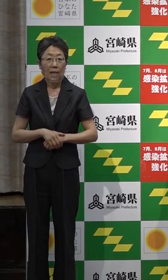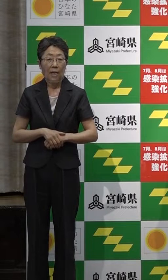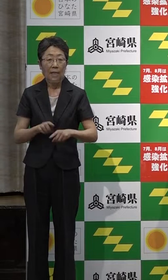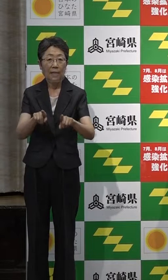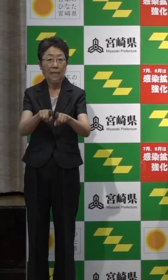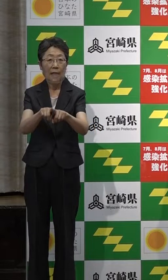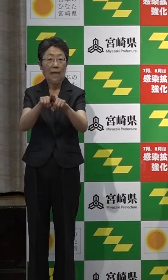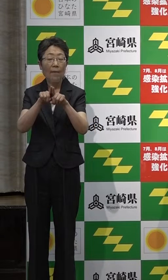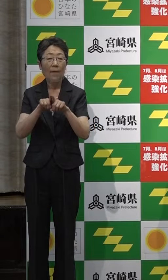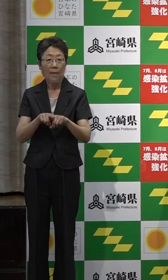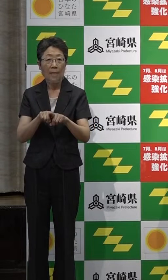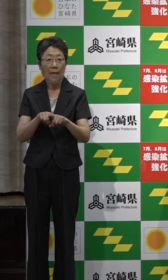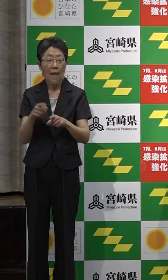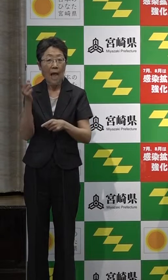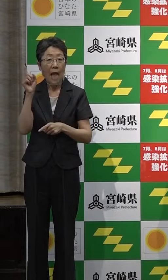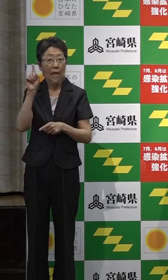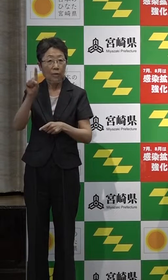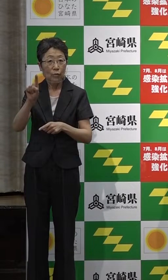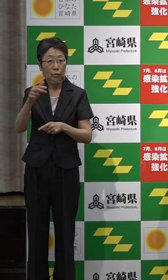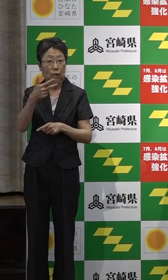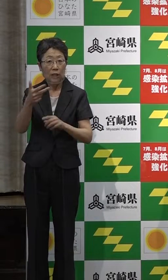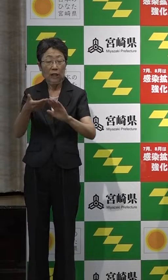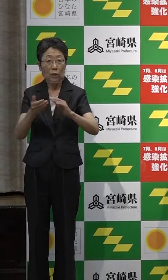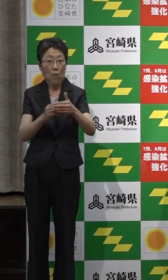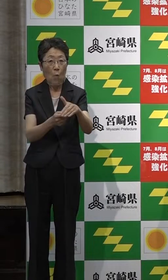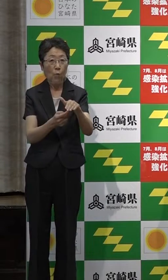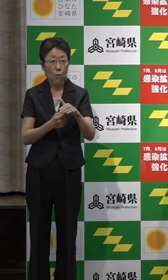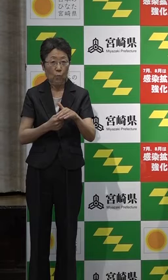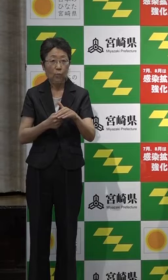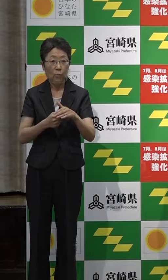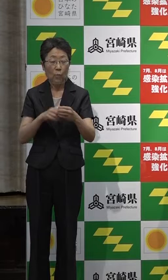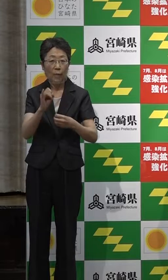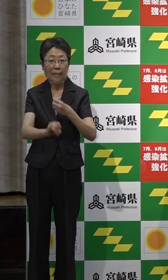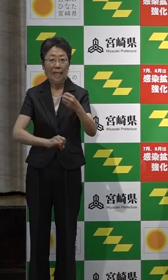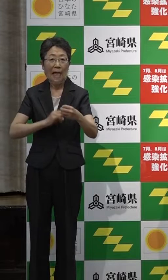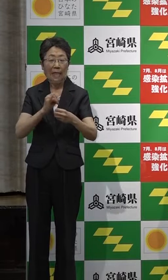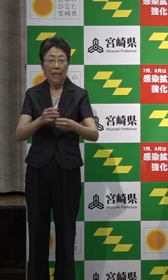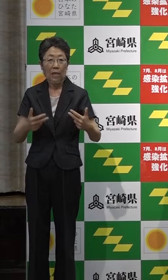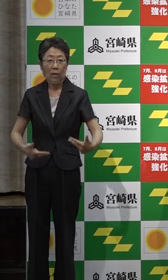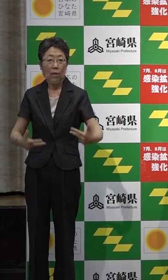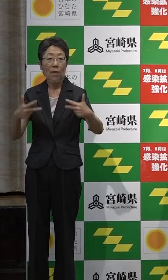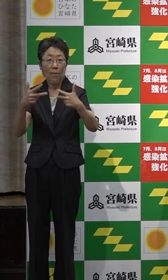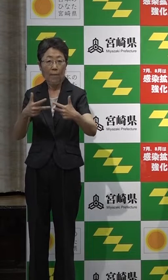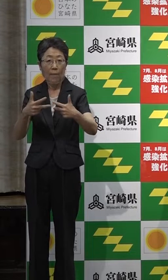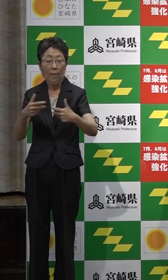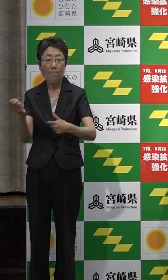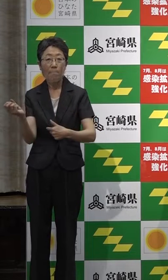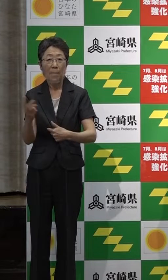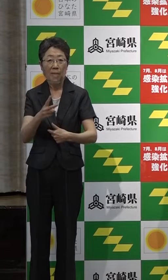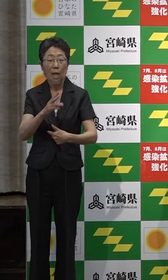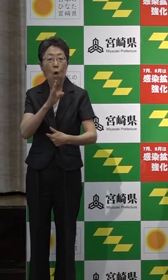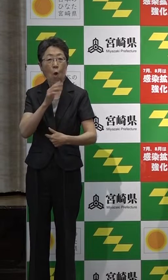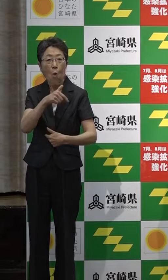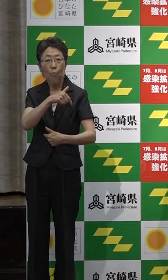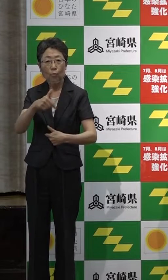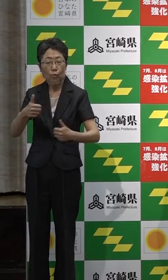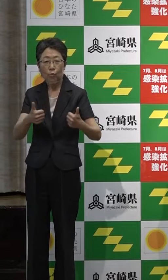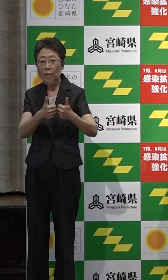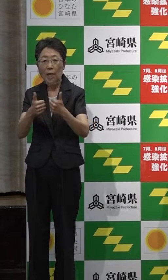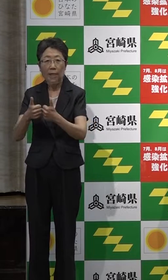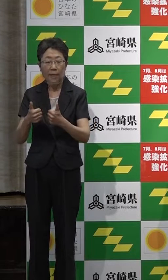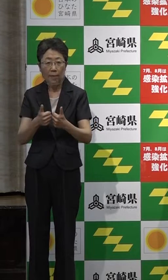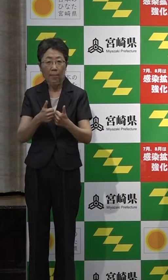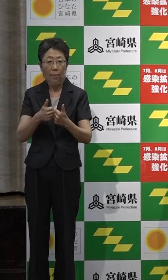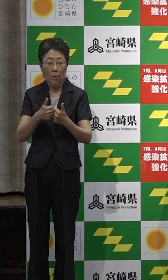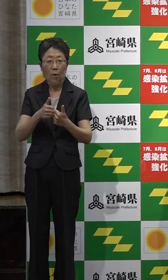明日市町村長とのウェブ会議、それから県の本部会議も予定をしておるところでありまして、これも